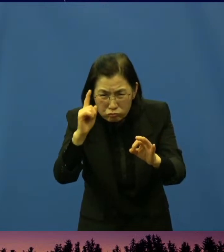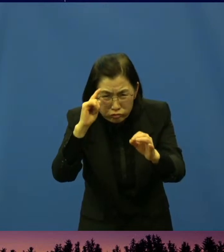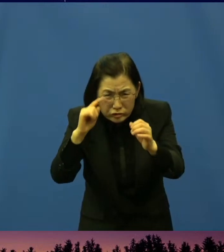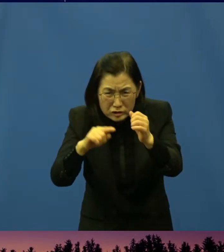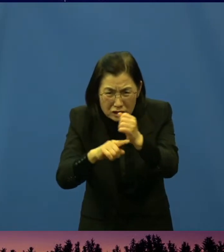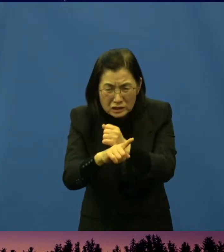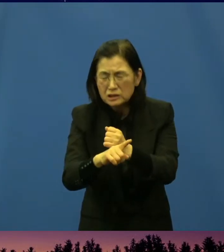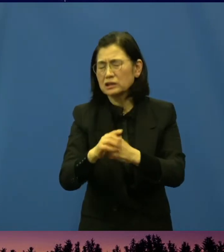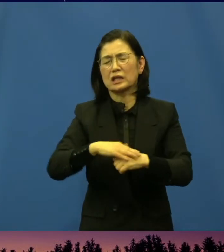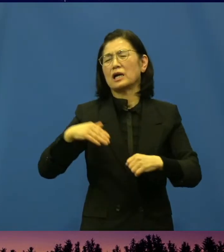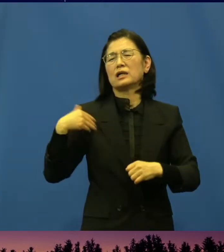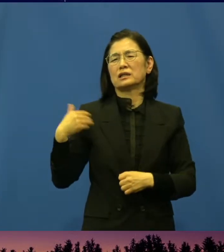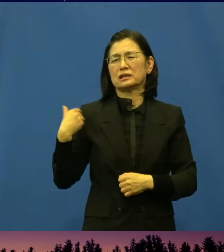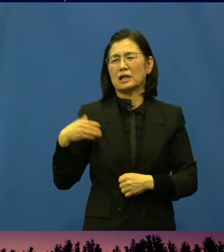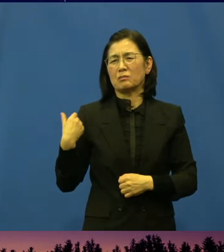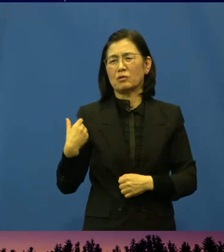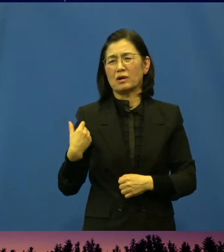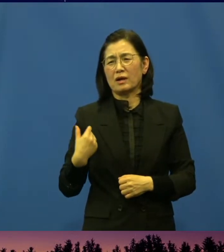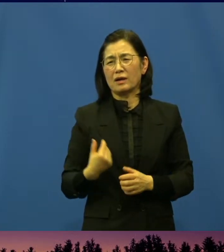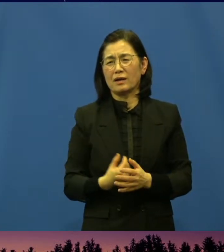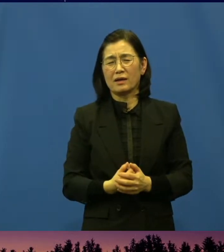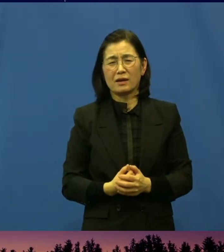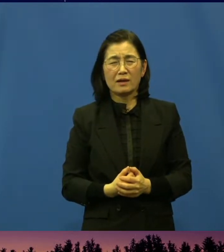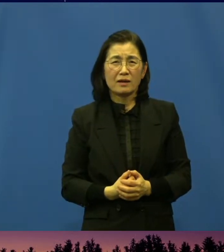혀가 꼬부라져가지고 무슨 말을 하는지도 몰라.